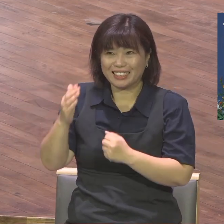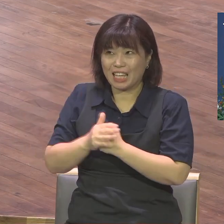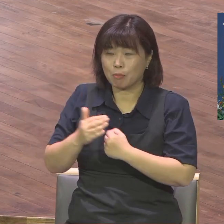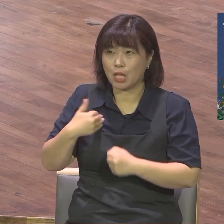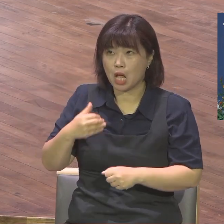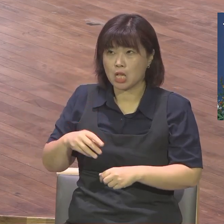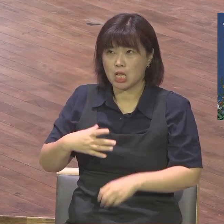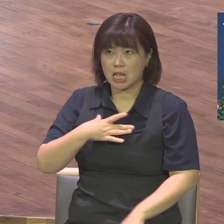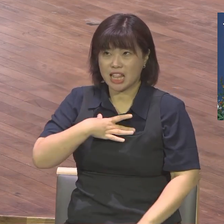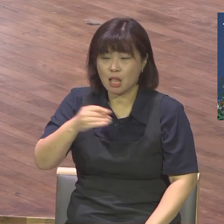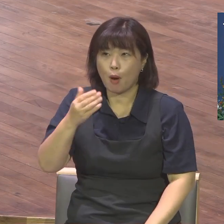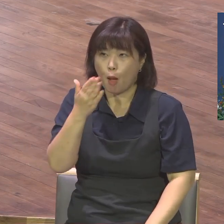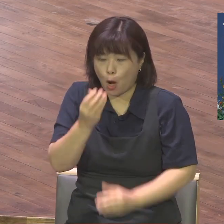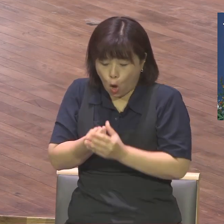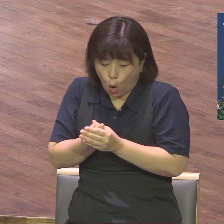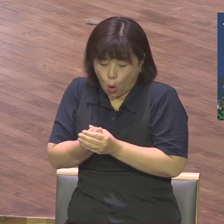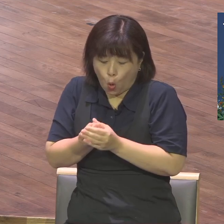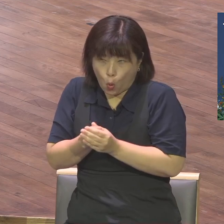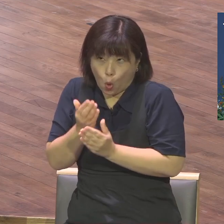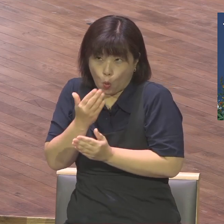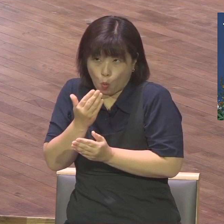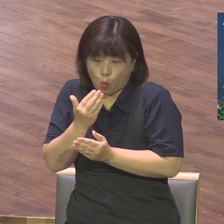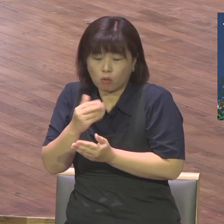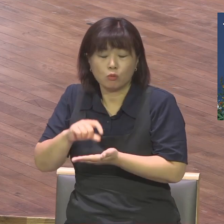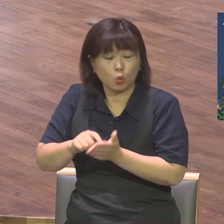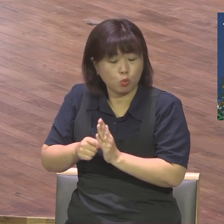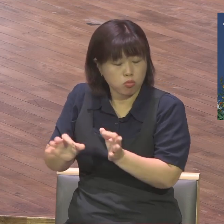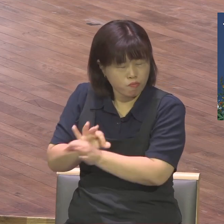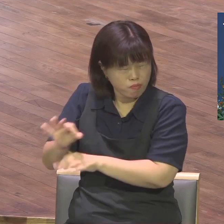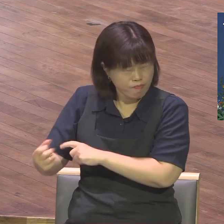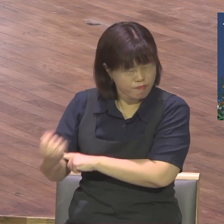어떻게 이렇게 잘 살게 됐냐 말이요.